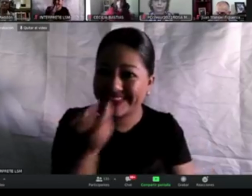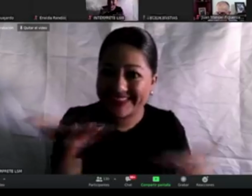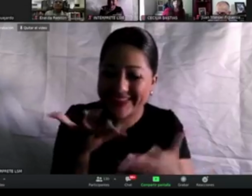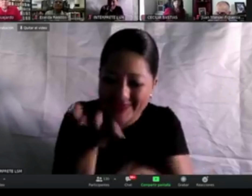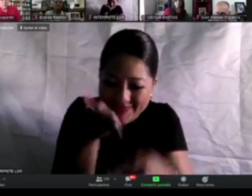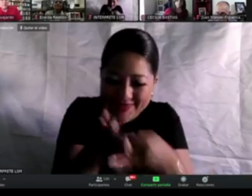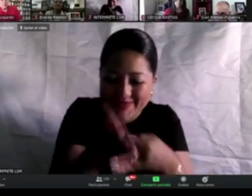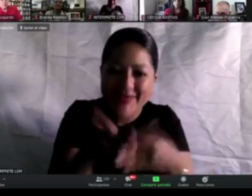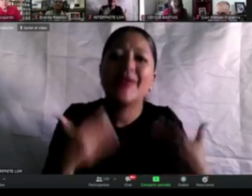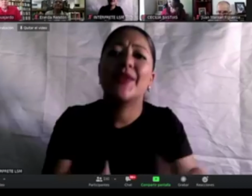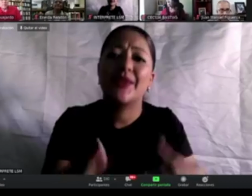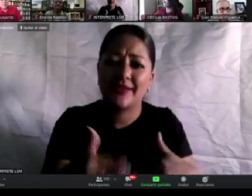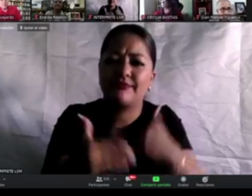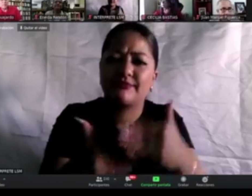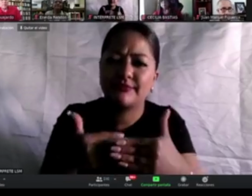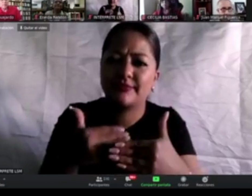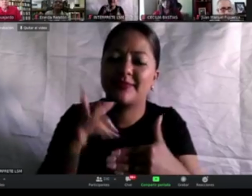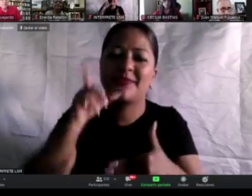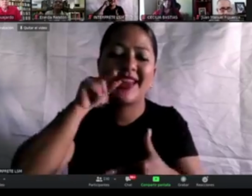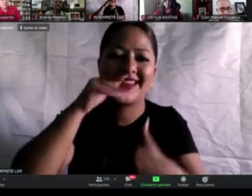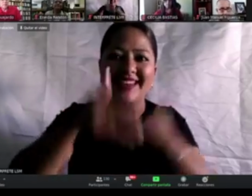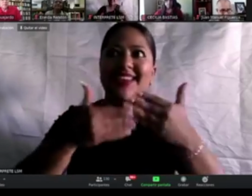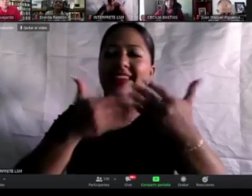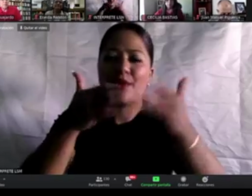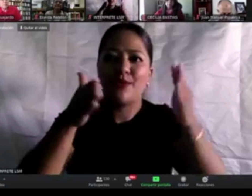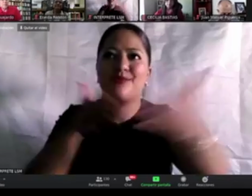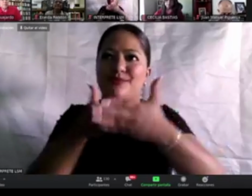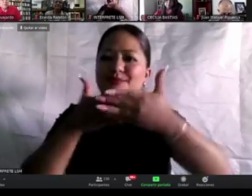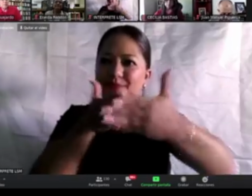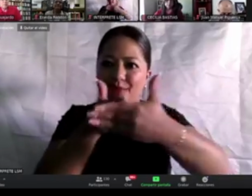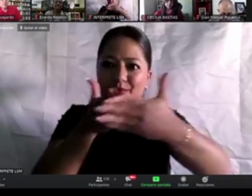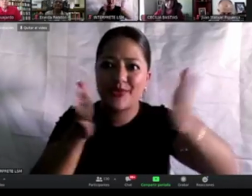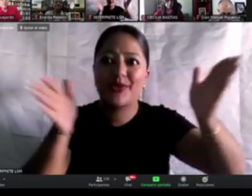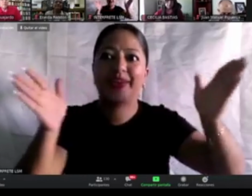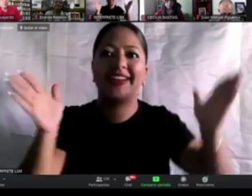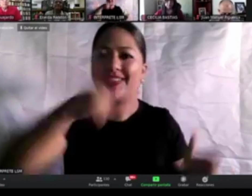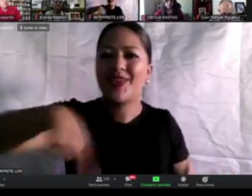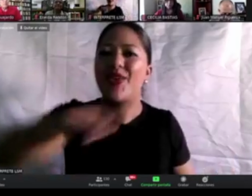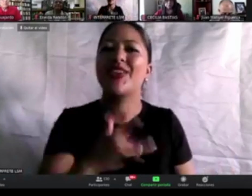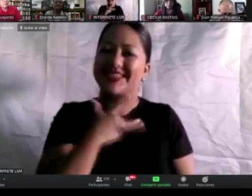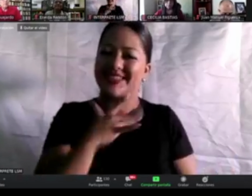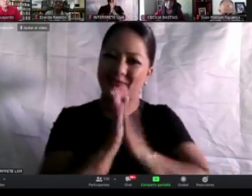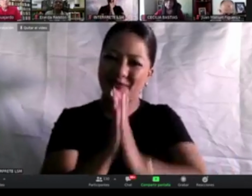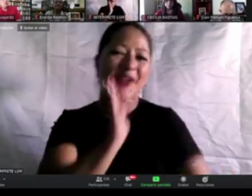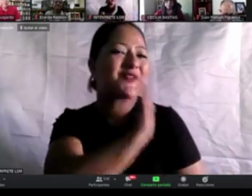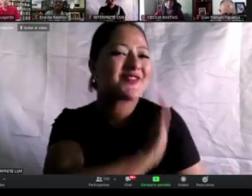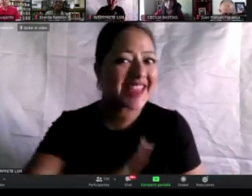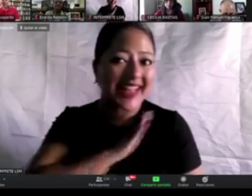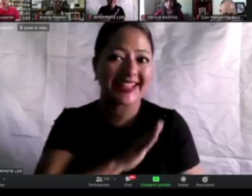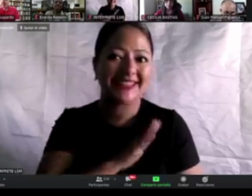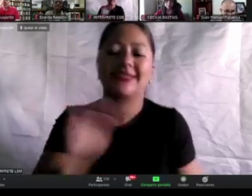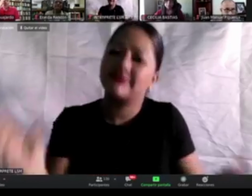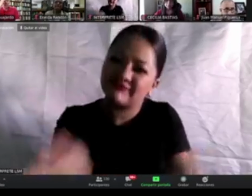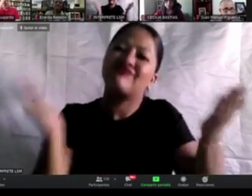tiene repercusión en el mañana así que siéntanse felices motivarse hay mucho trabajo por hacer